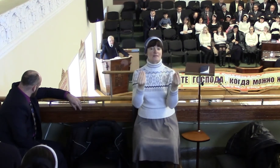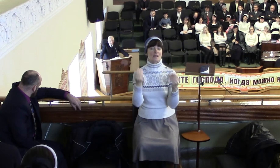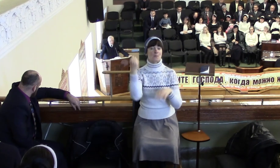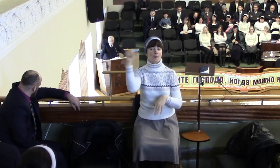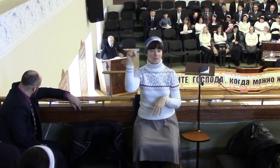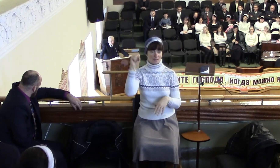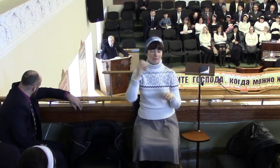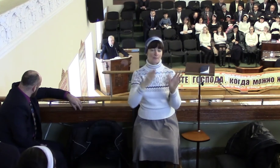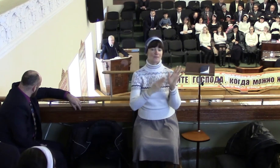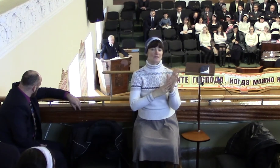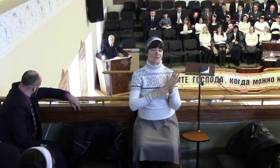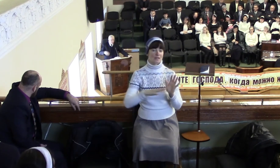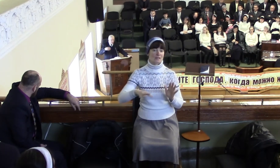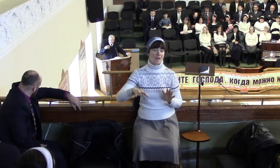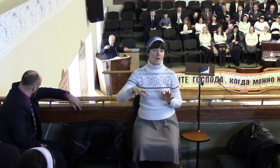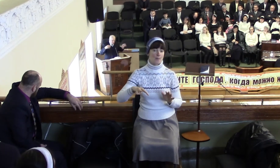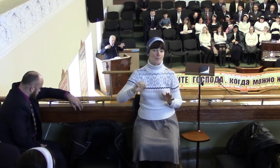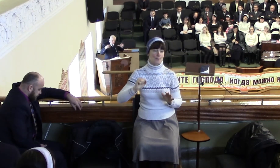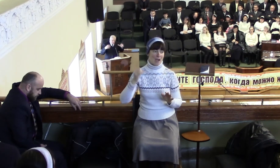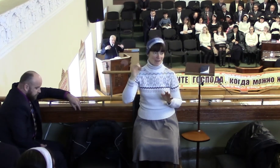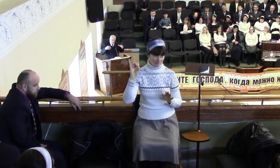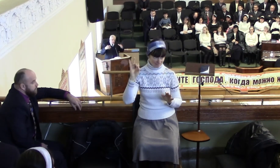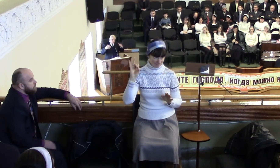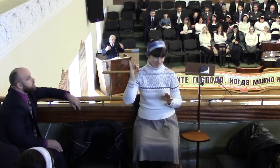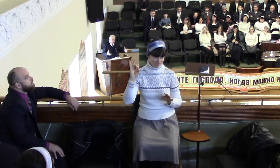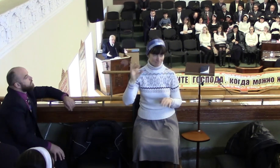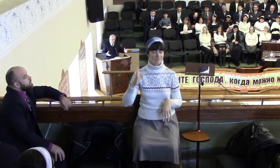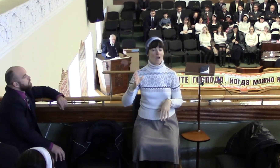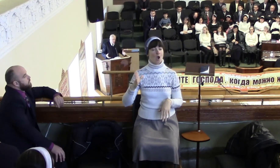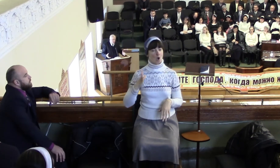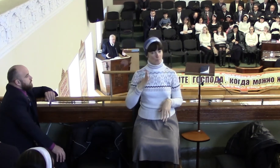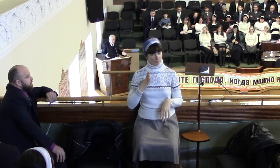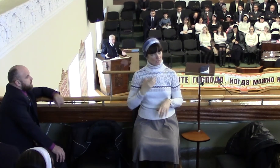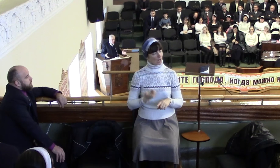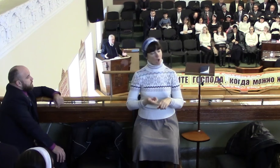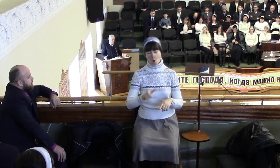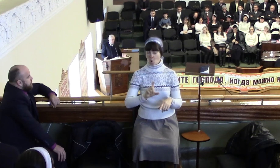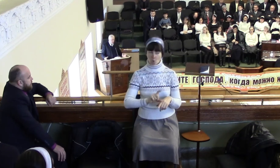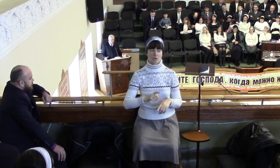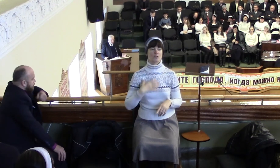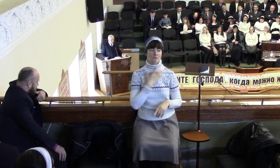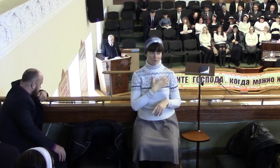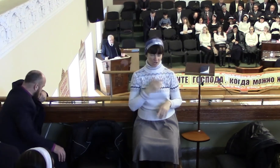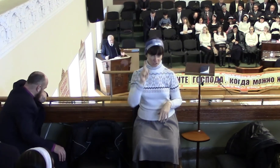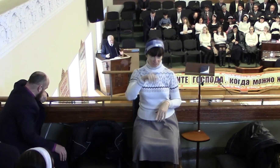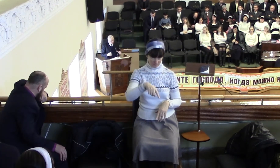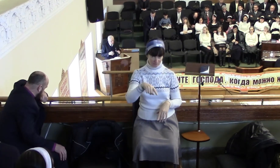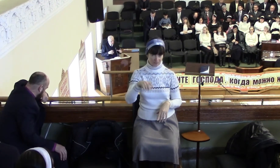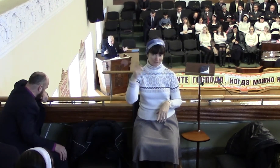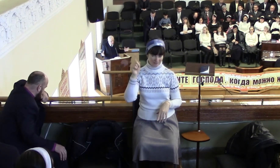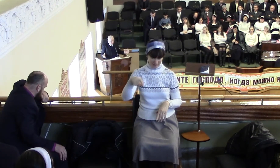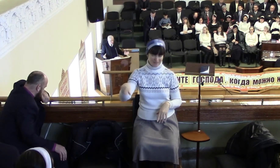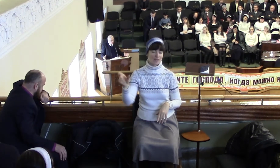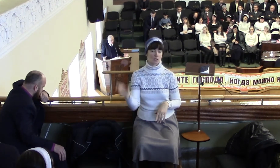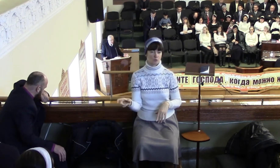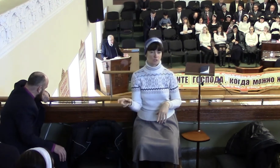мая, это было очень важно для того поколения, которое тогда жило. Мои родители